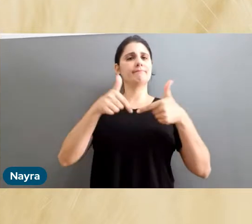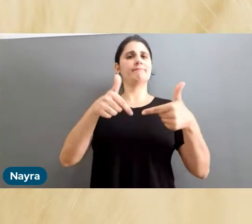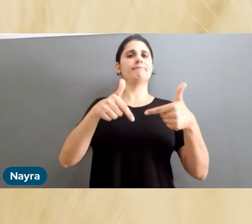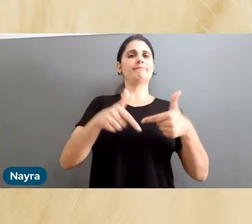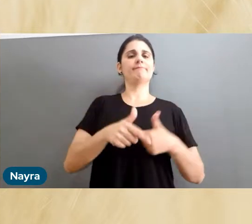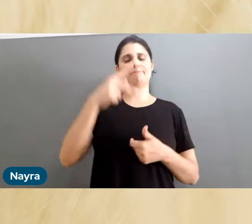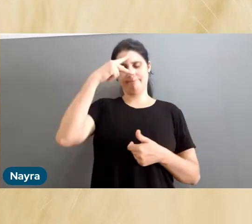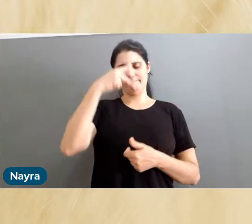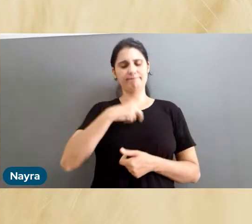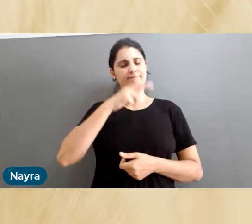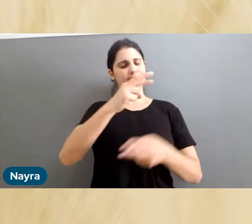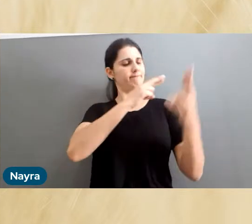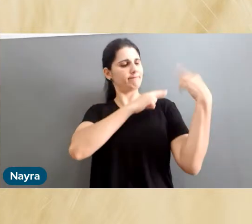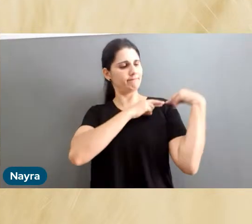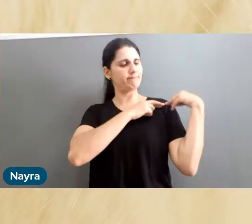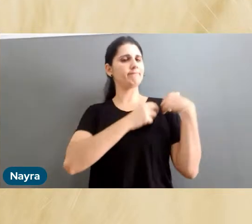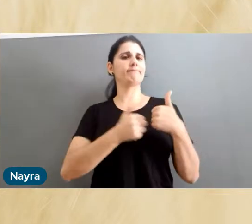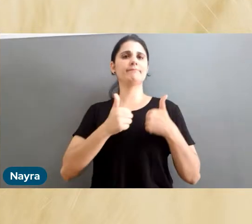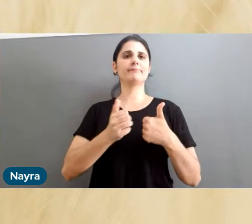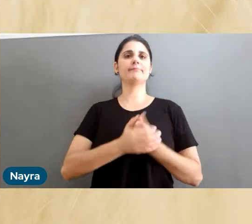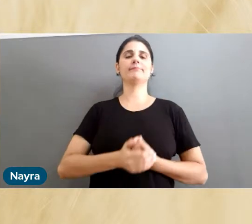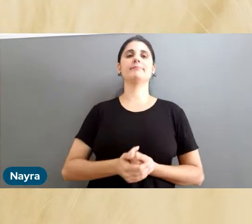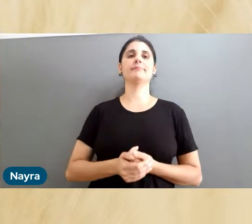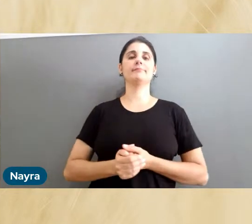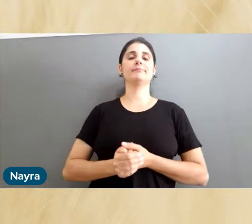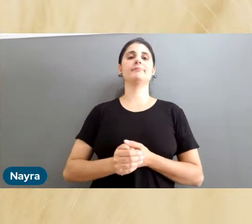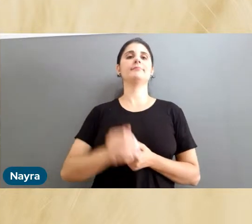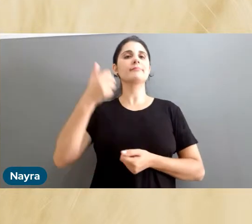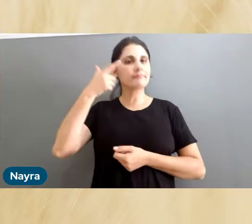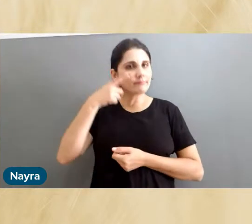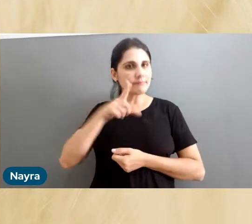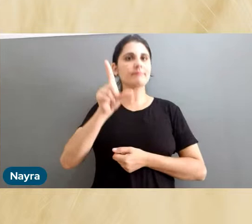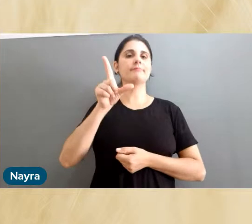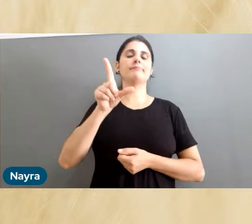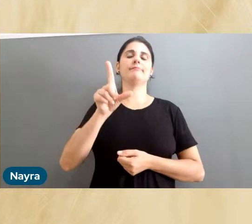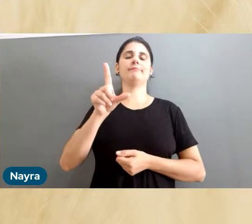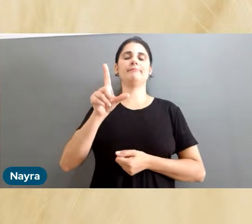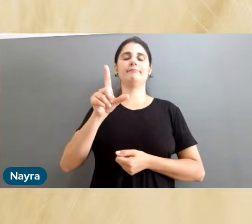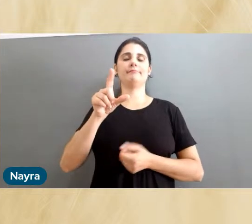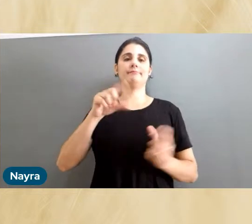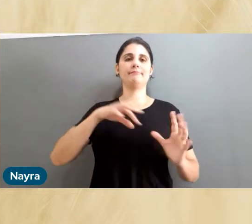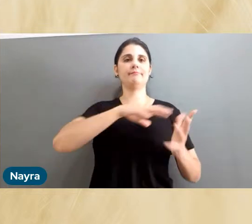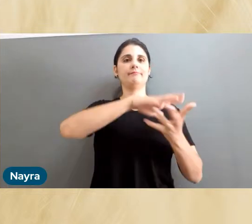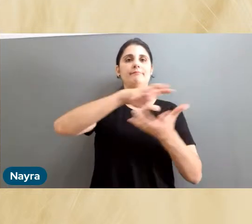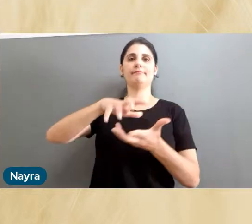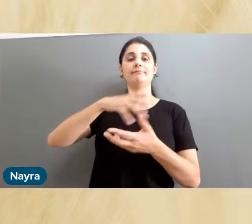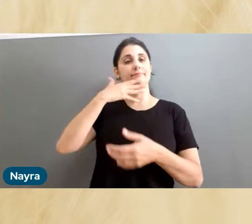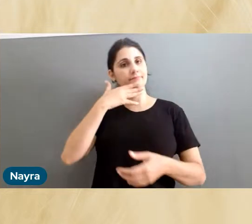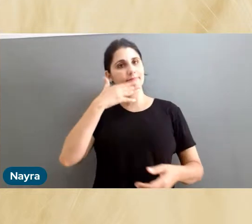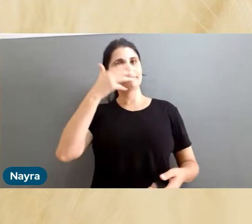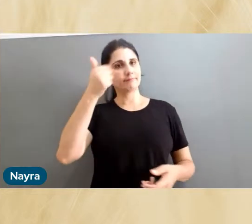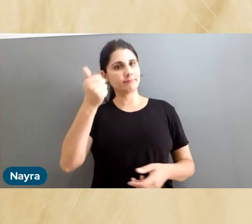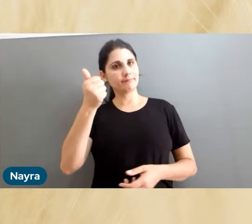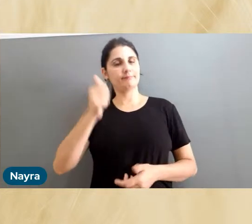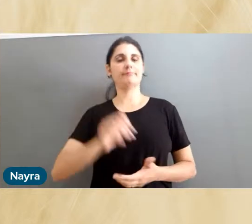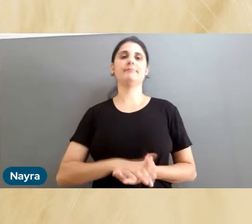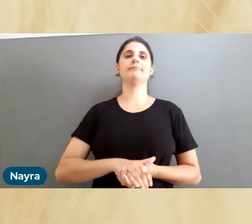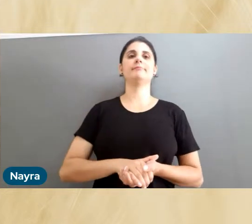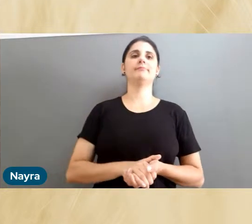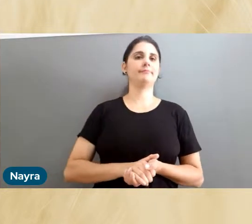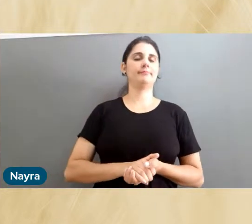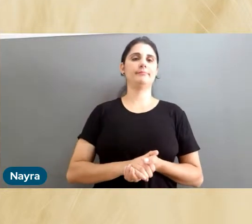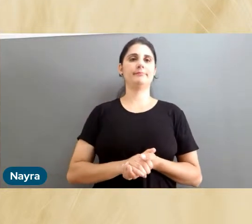nos compete a fim de que nós consigamos chegar no mundo melhor que todos nós